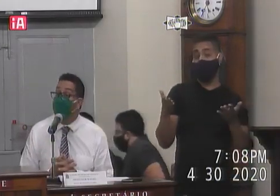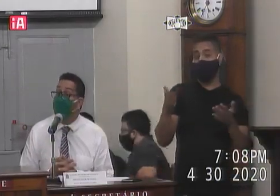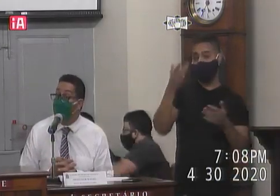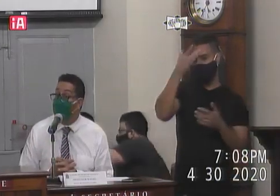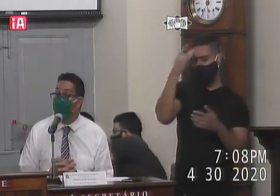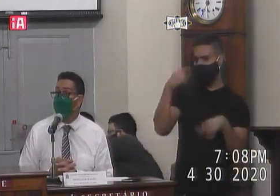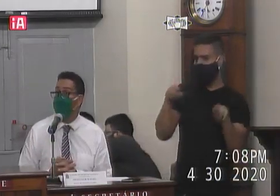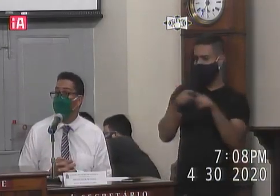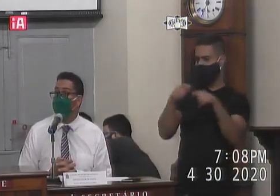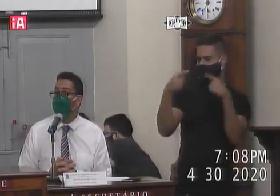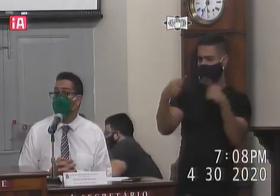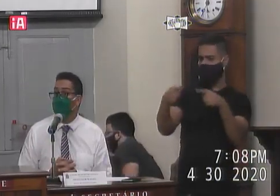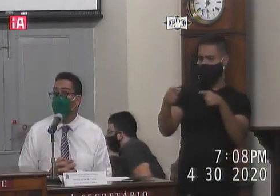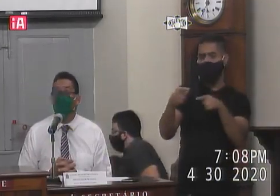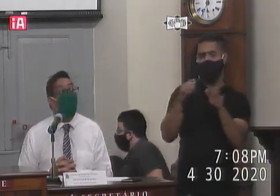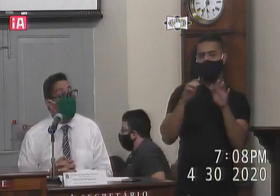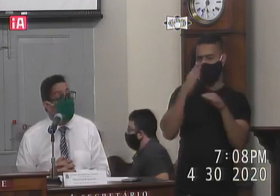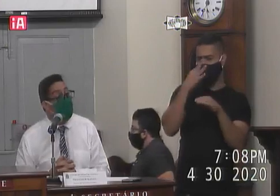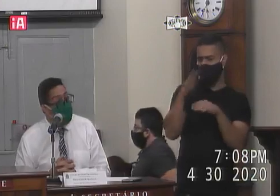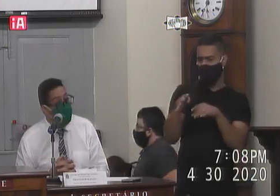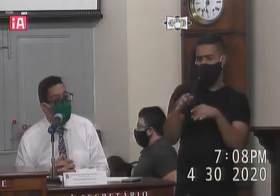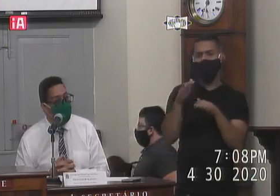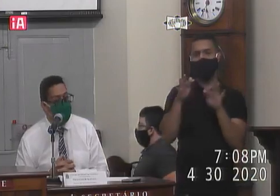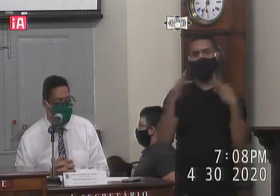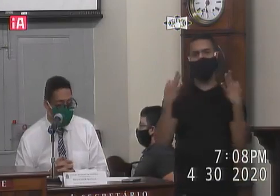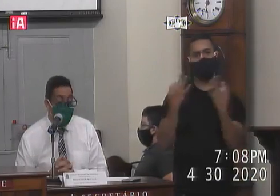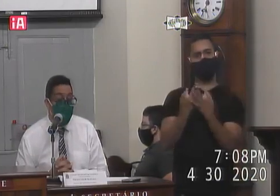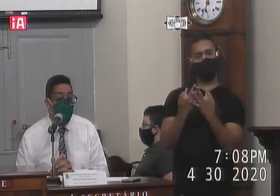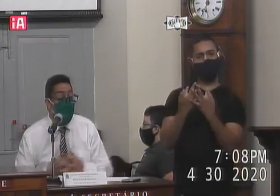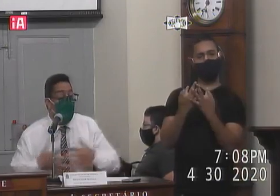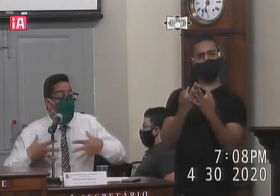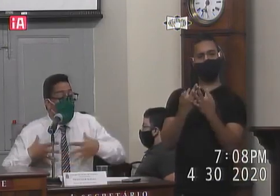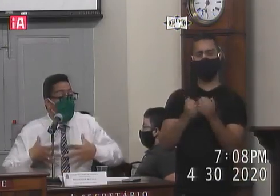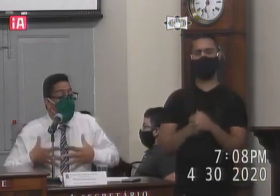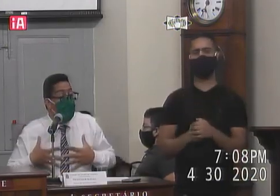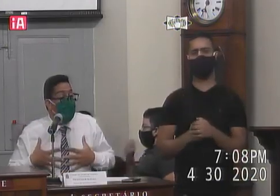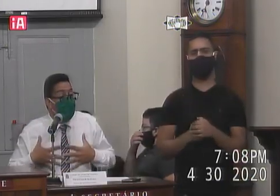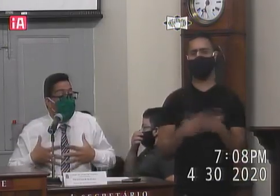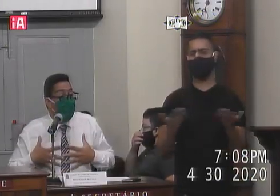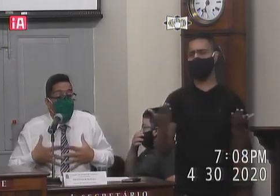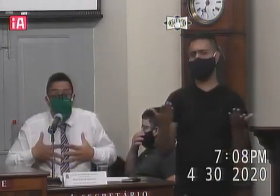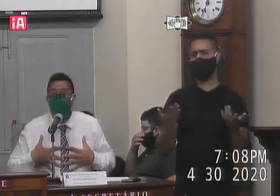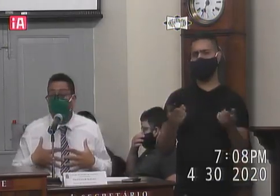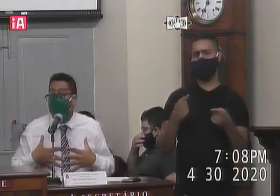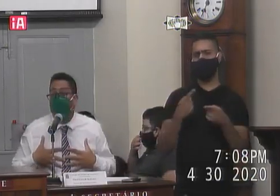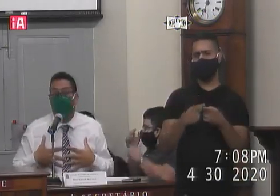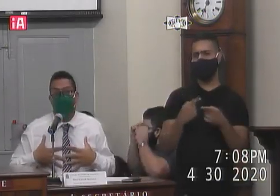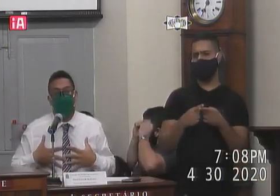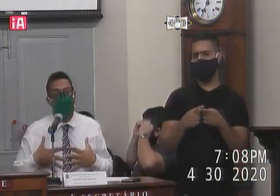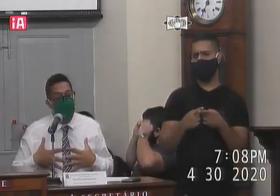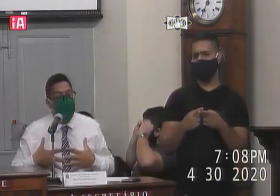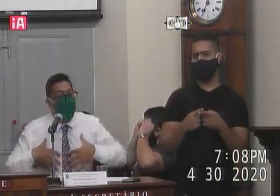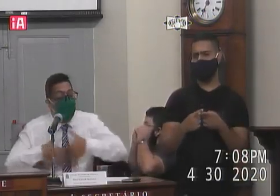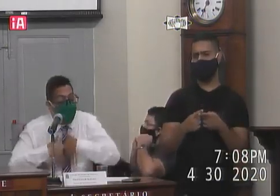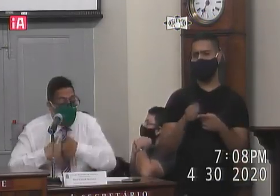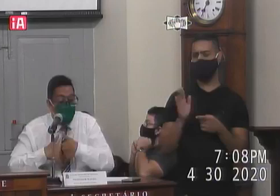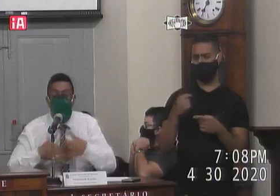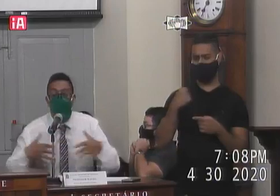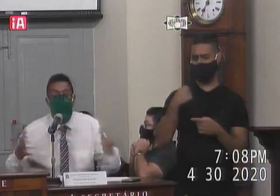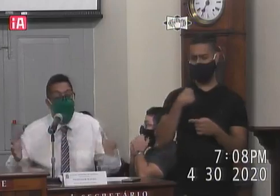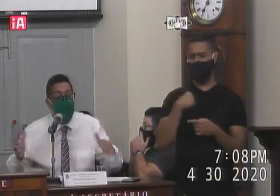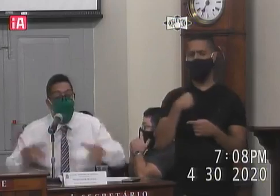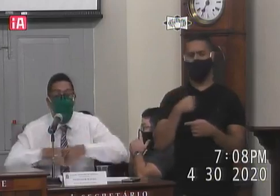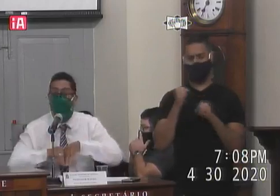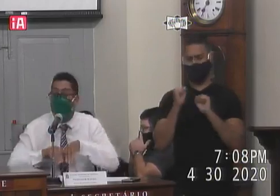atacar a minha família. Agora é a minha família que eles atacam. Porque eu já tenho casco duro. Você pode falar o